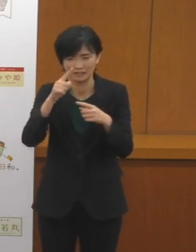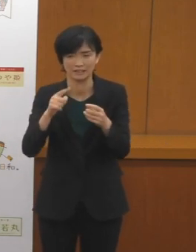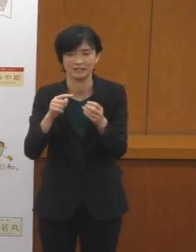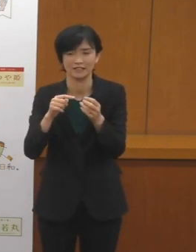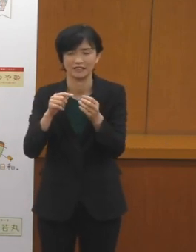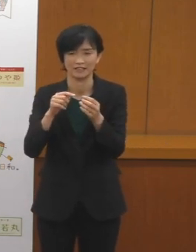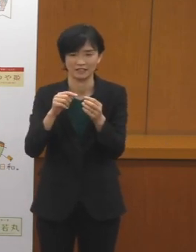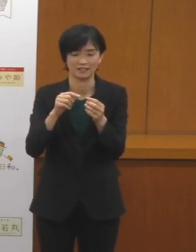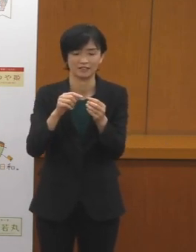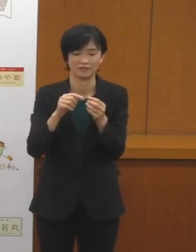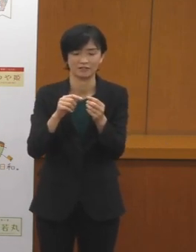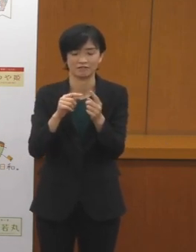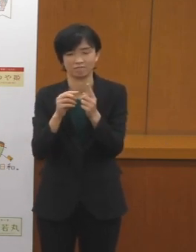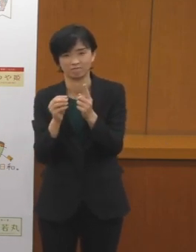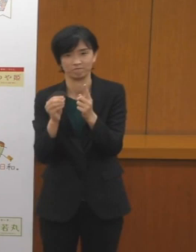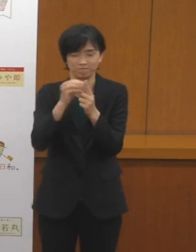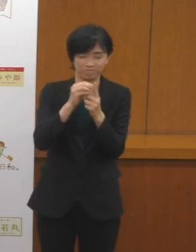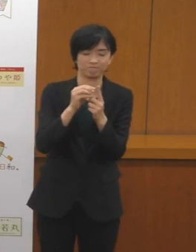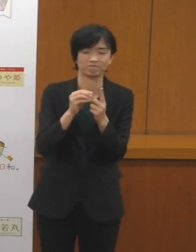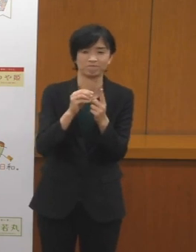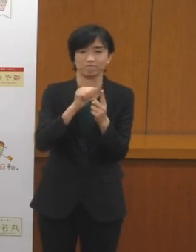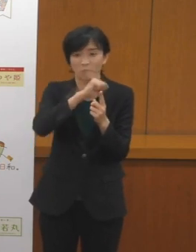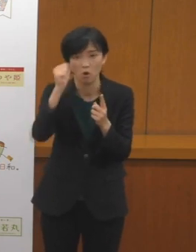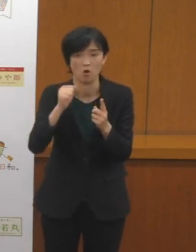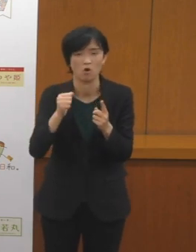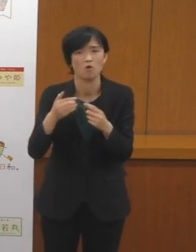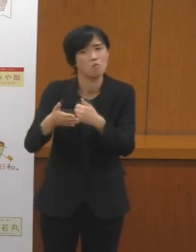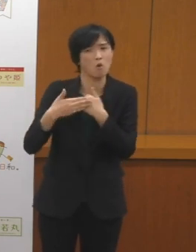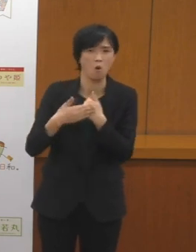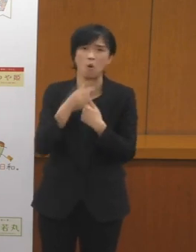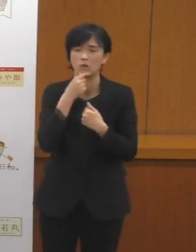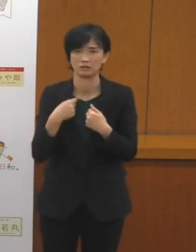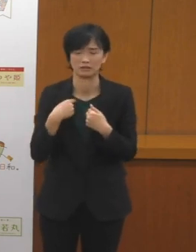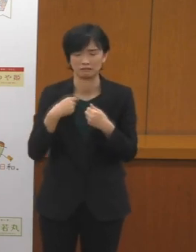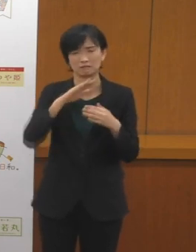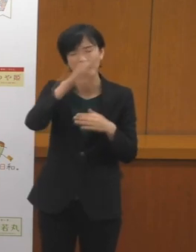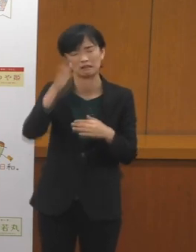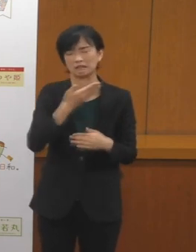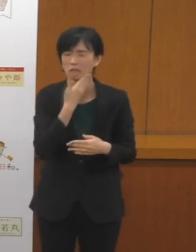すごく大事だなぁというふうに思っていますはい